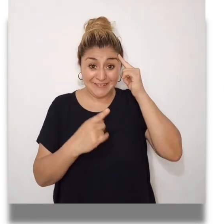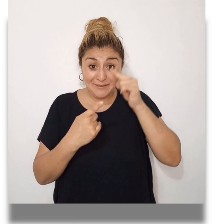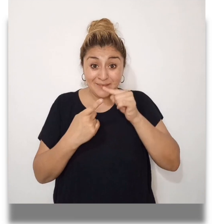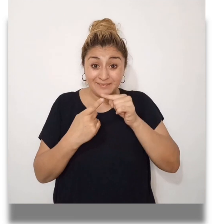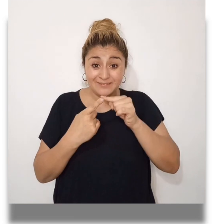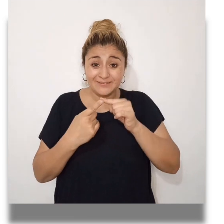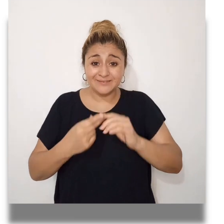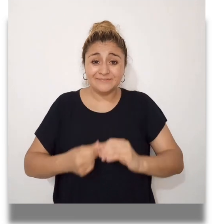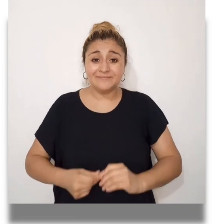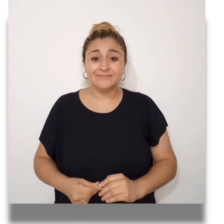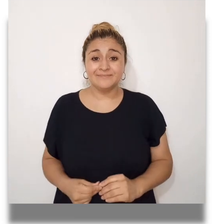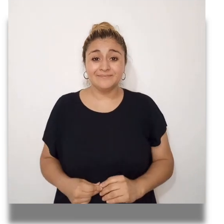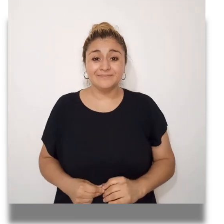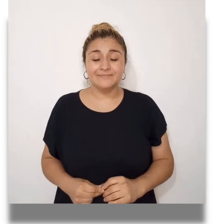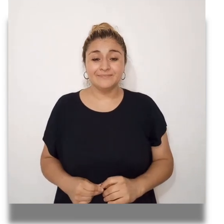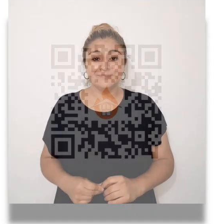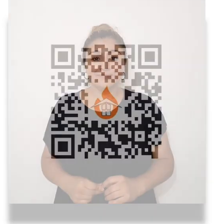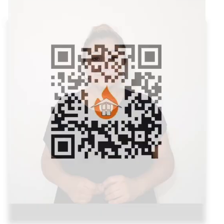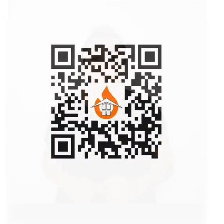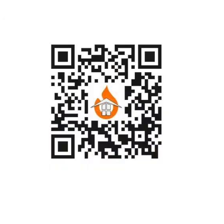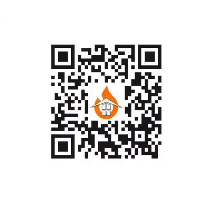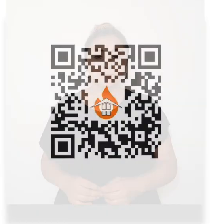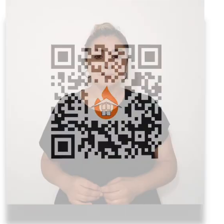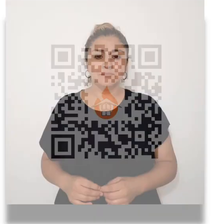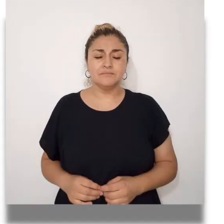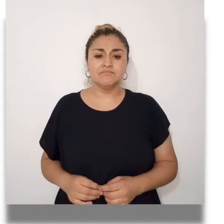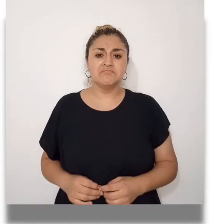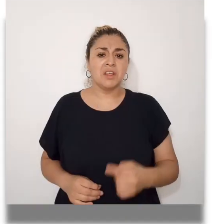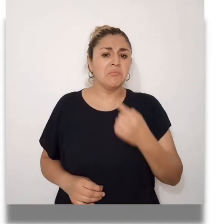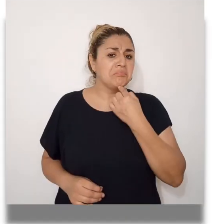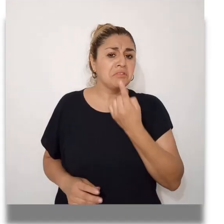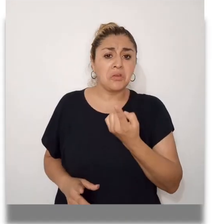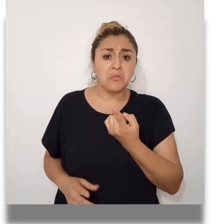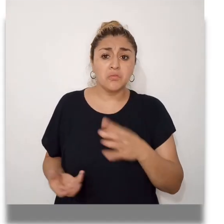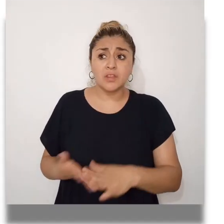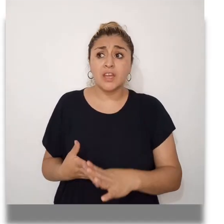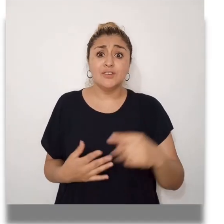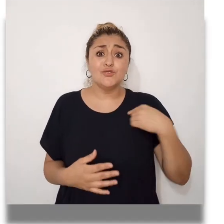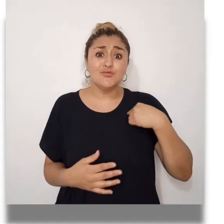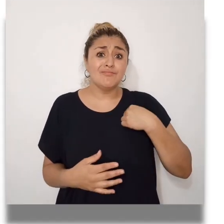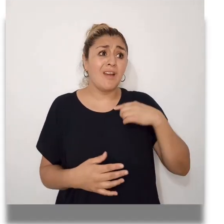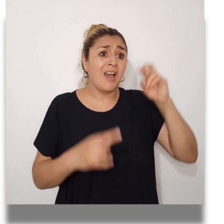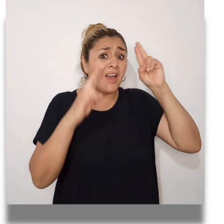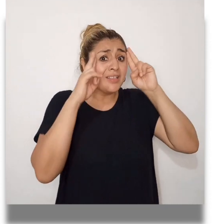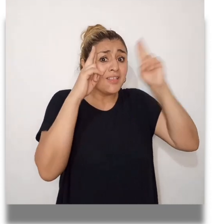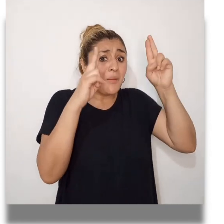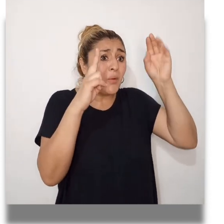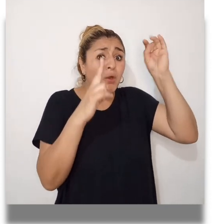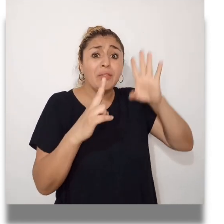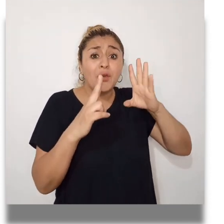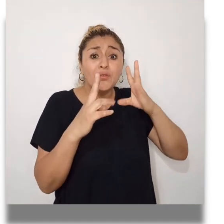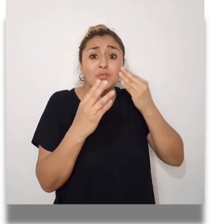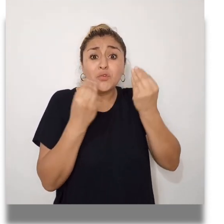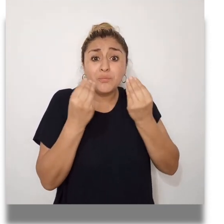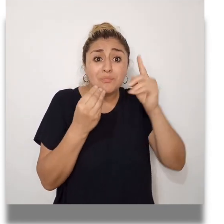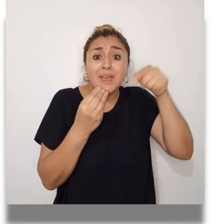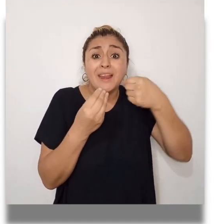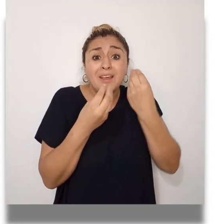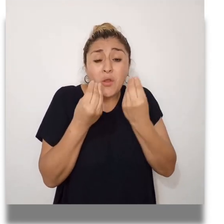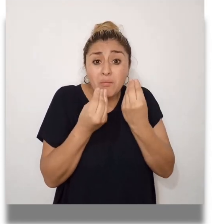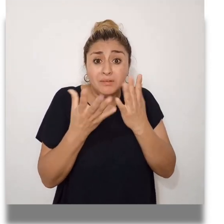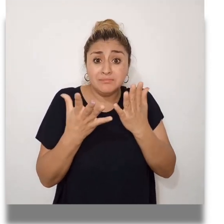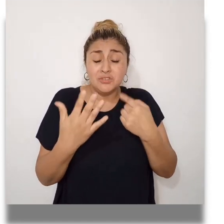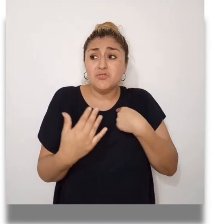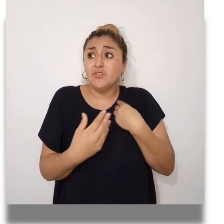¿Cómo je peux avoir la crainte de Dieu? ¿Cómo puedo tener el temor de Dios? Deux. Segundo. Il